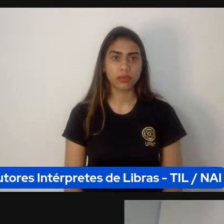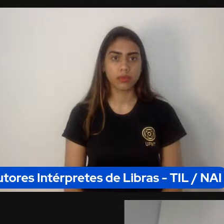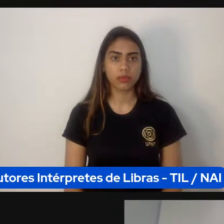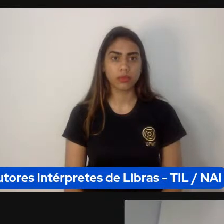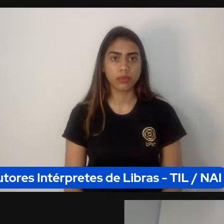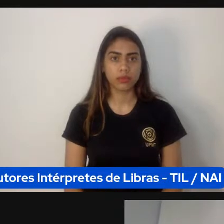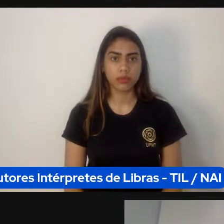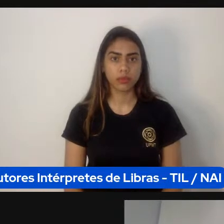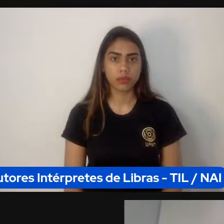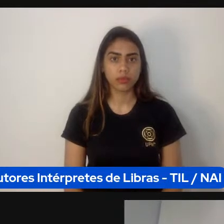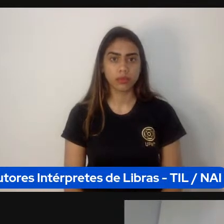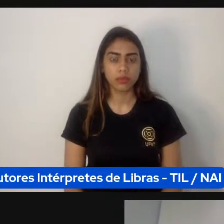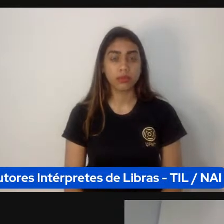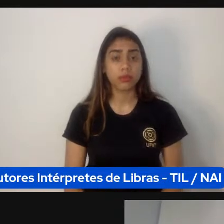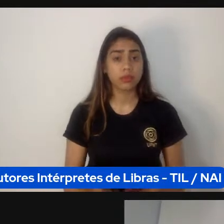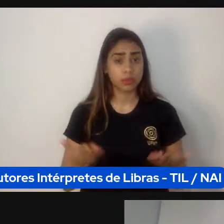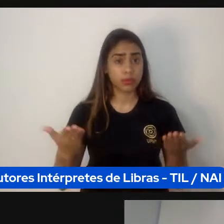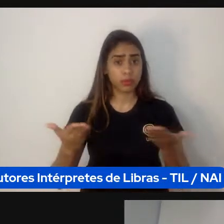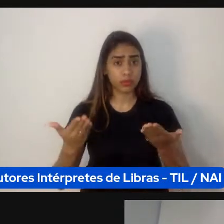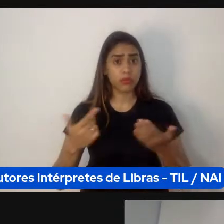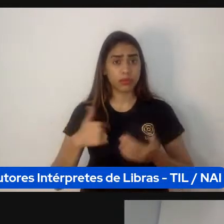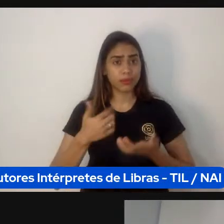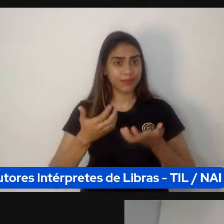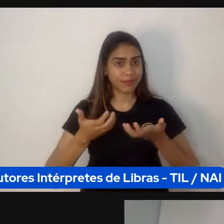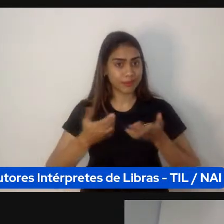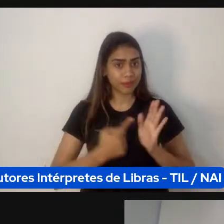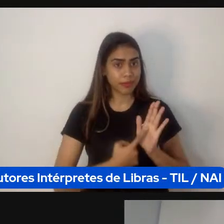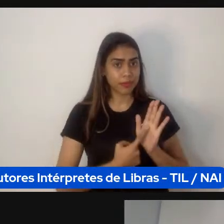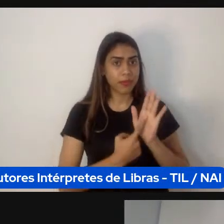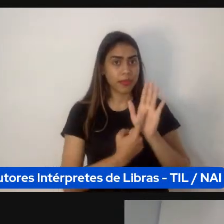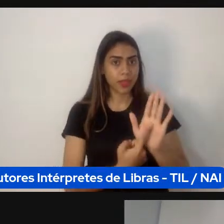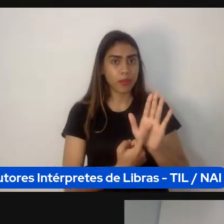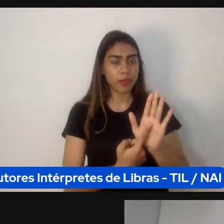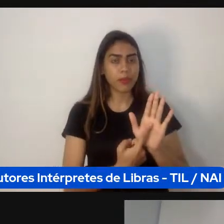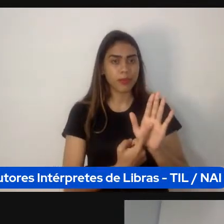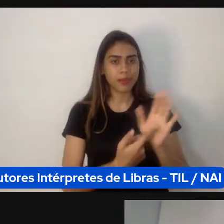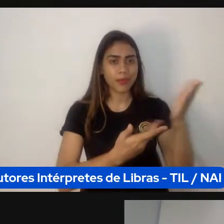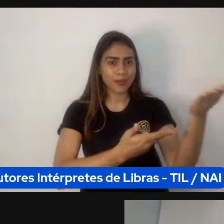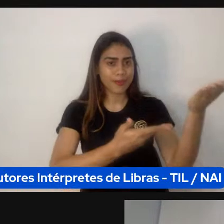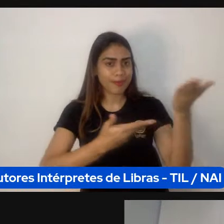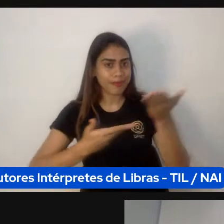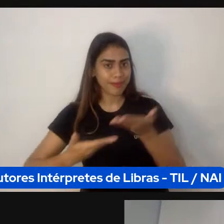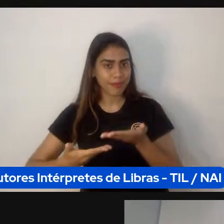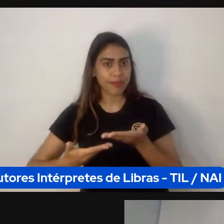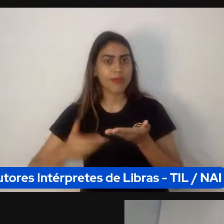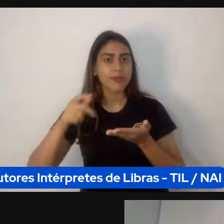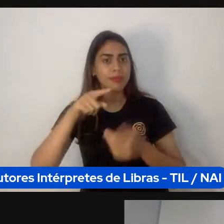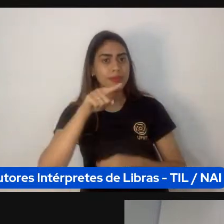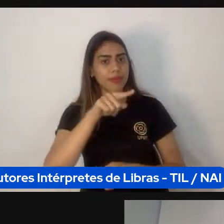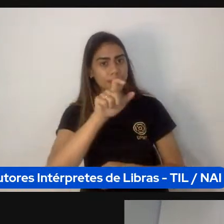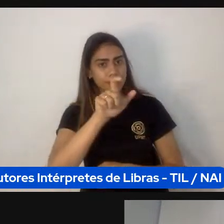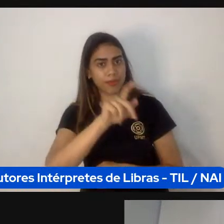Eu gostaria de apresentar para vocês a nossa convidada, que é a professora Sandra